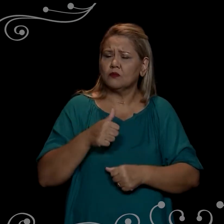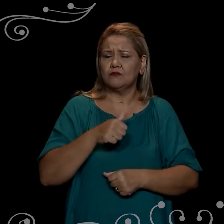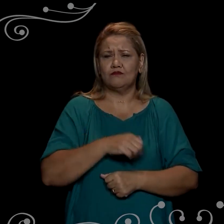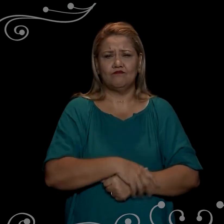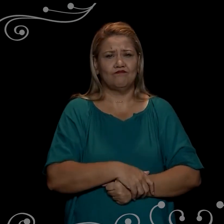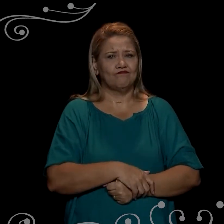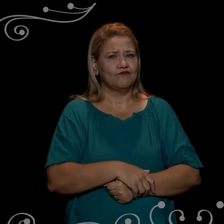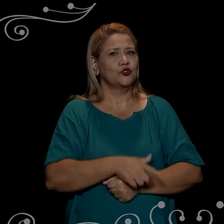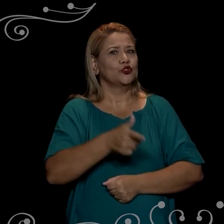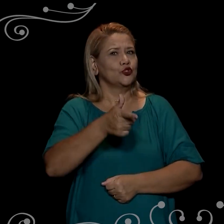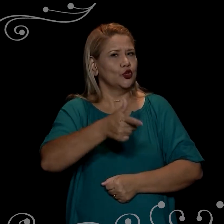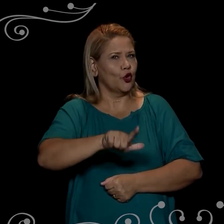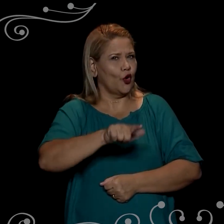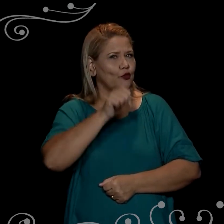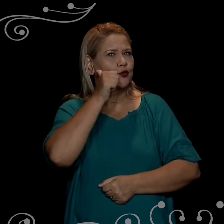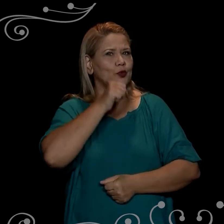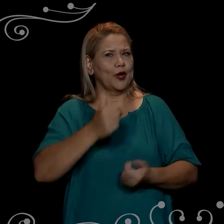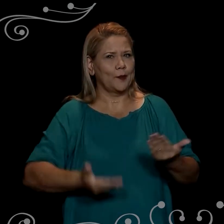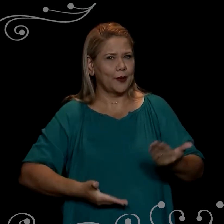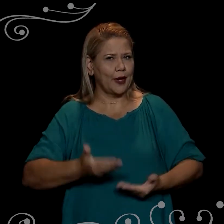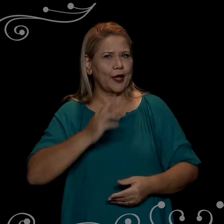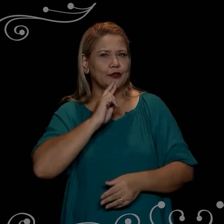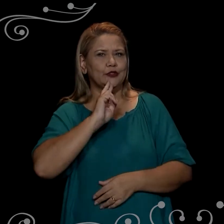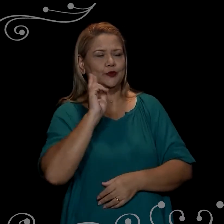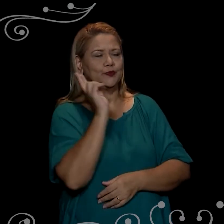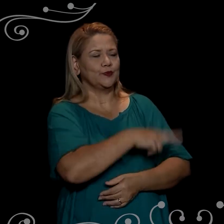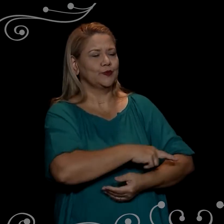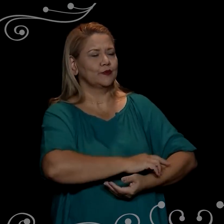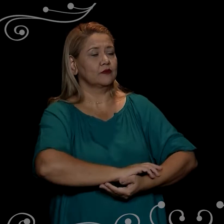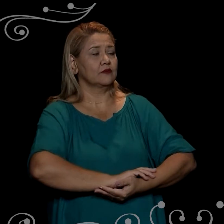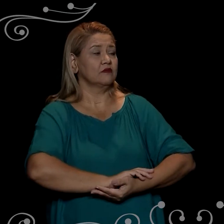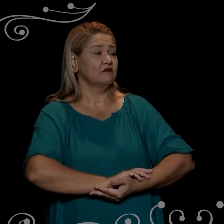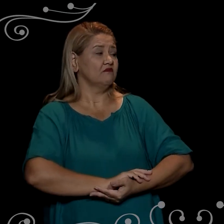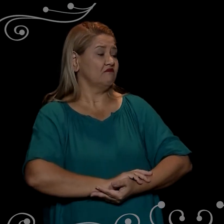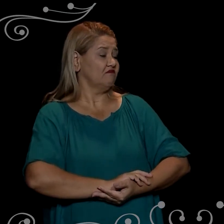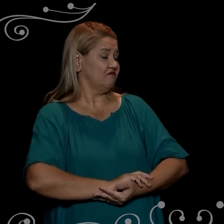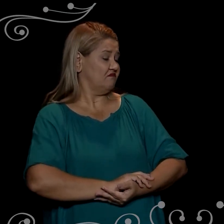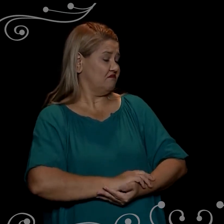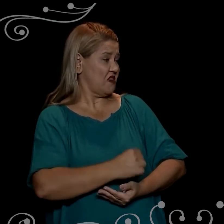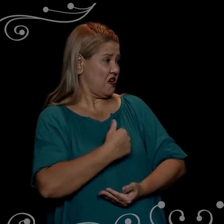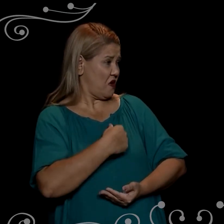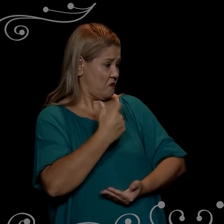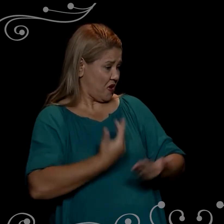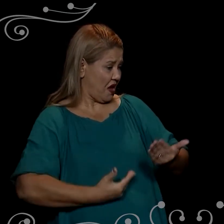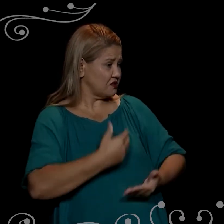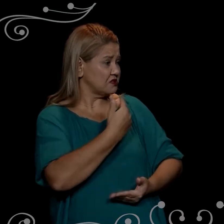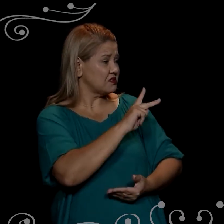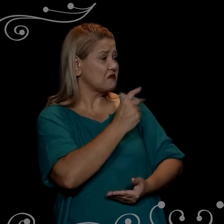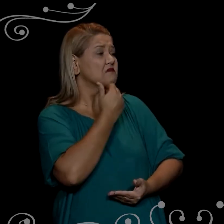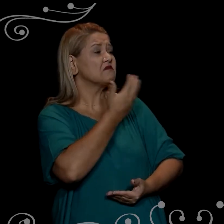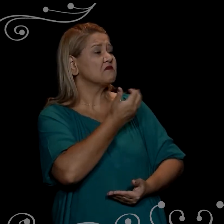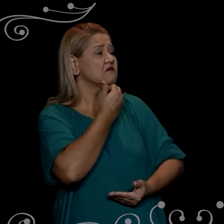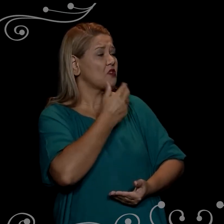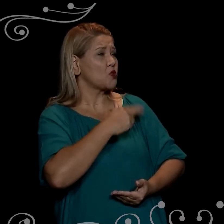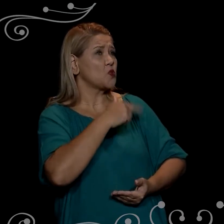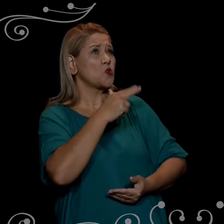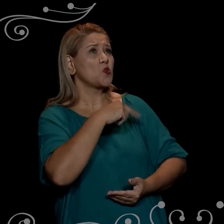De novo, a dama lhe respondeu que não era sua criada e que jamais seria.